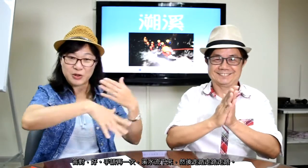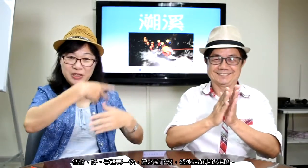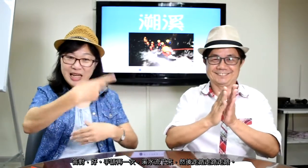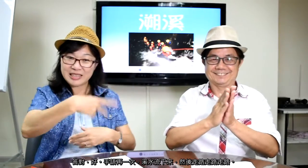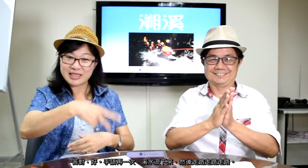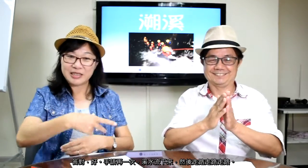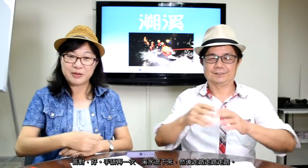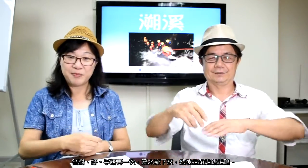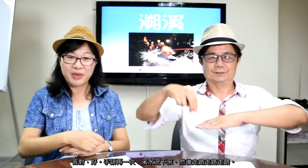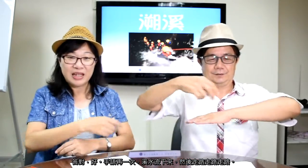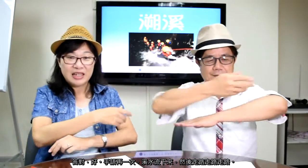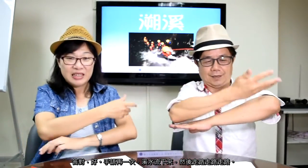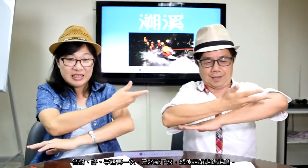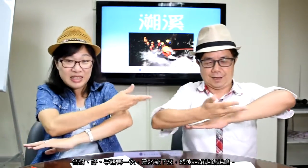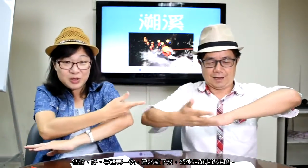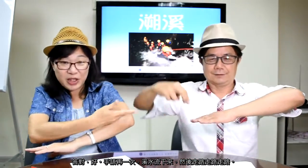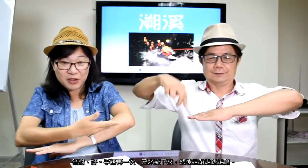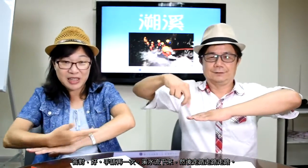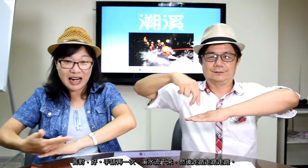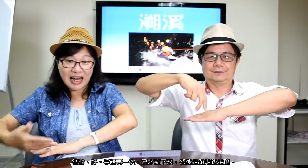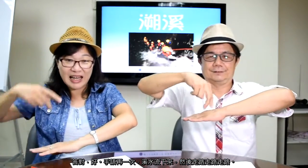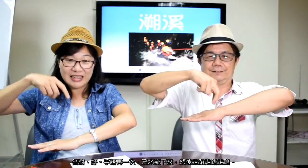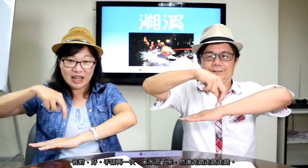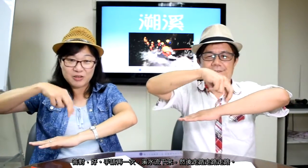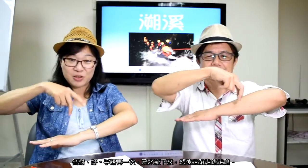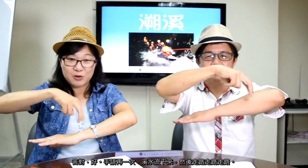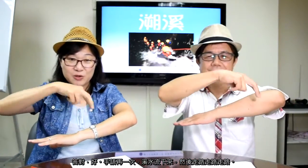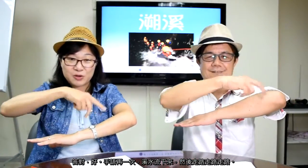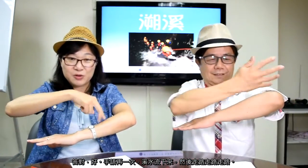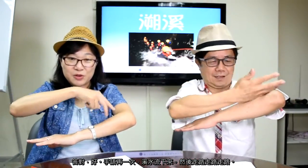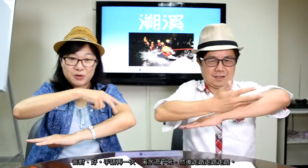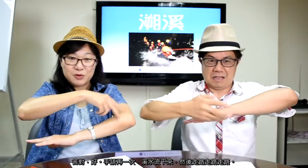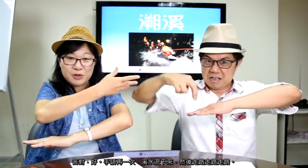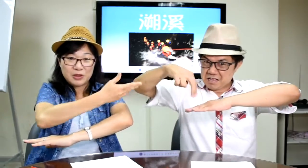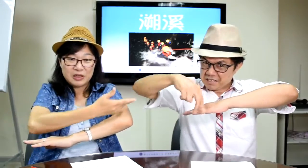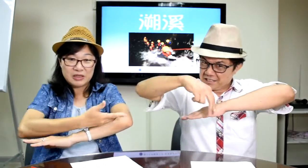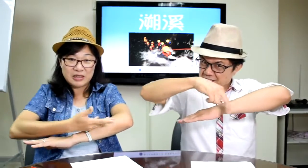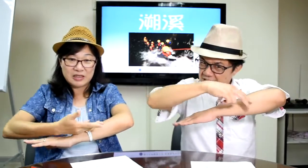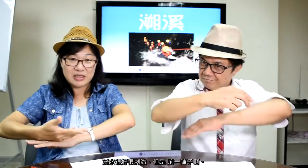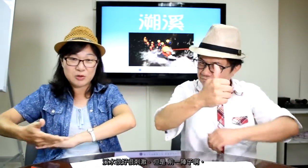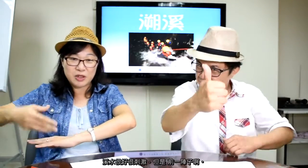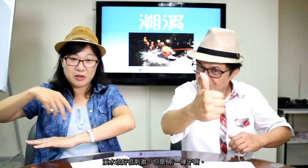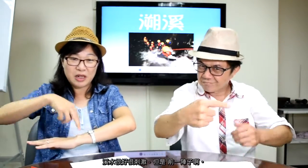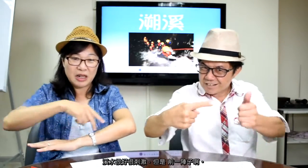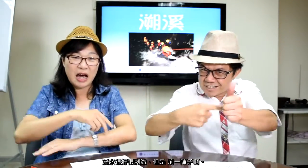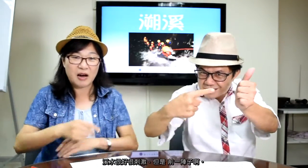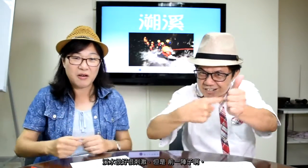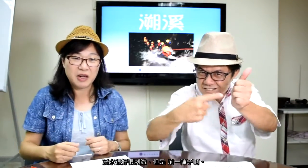以再一次，溪水流下来，然后走路，走路，走路，溪水很好，